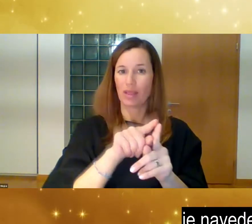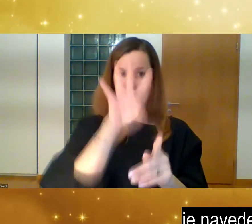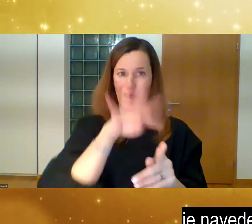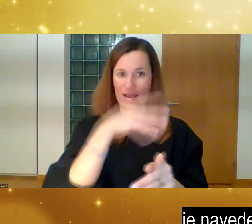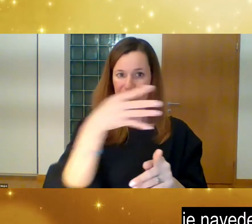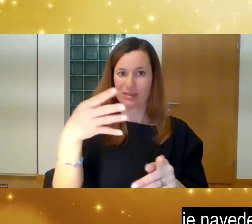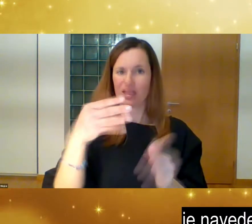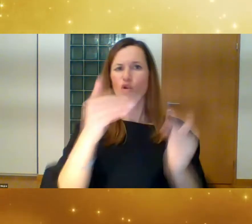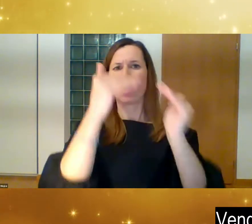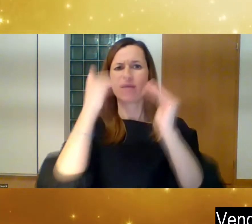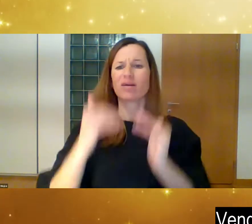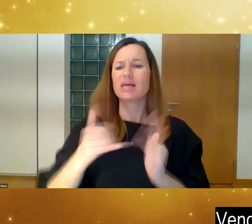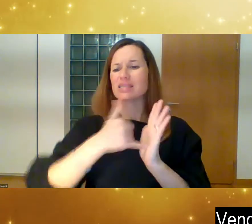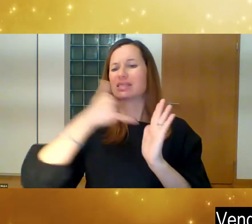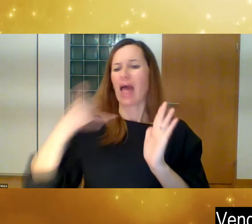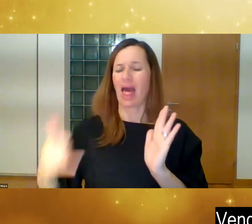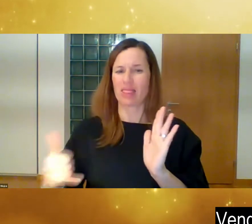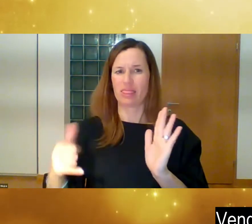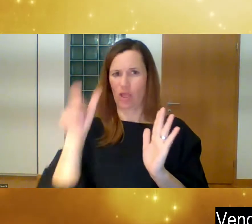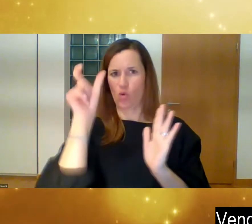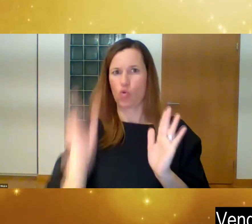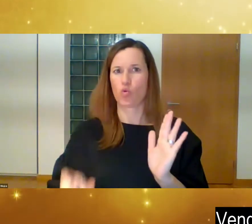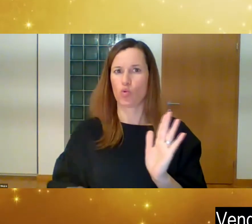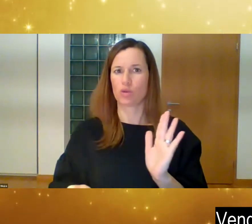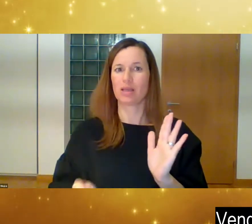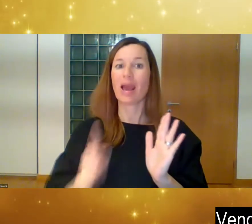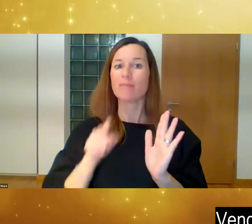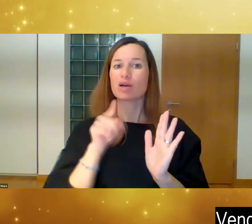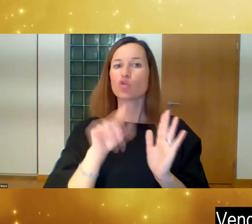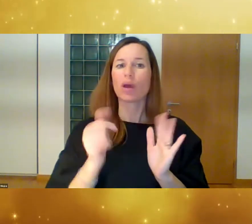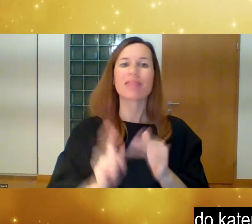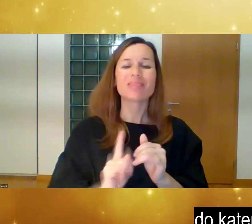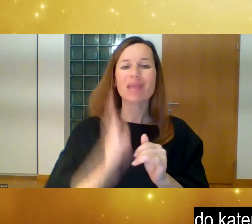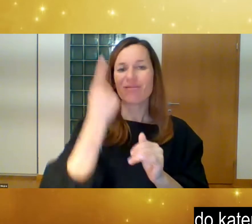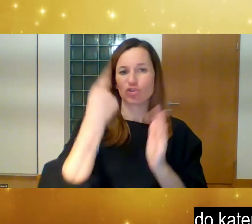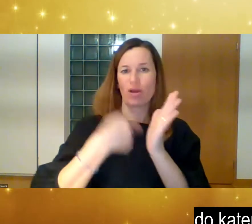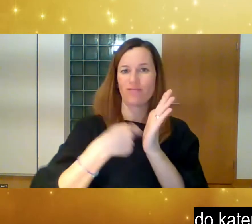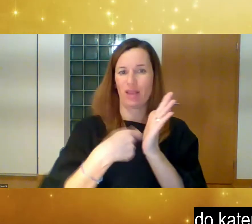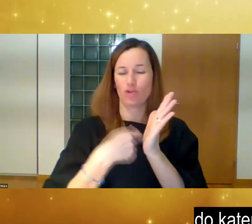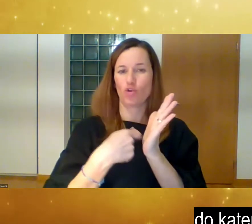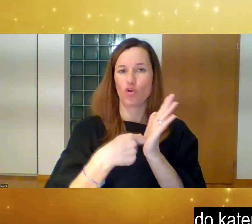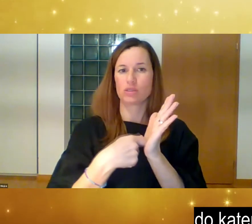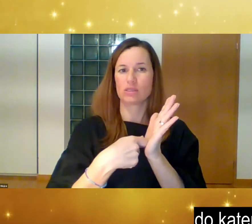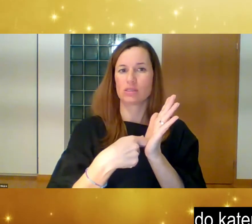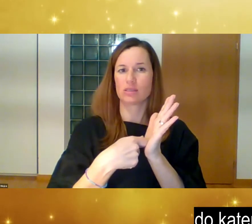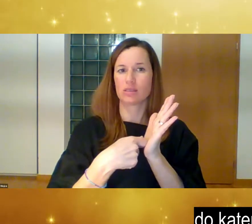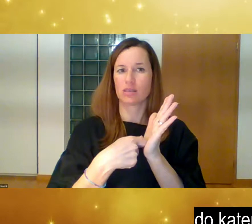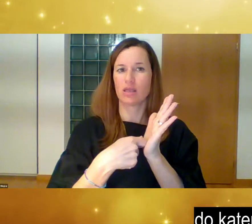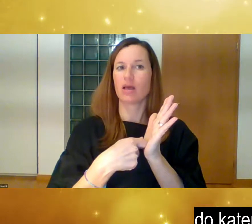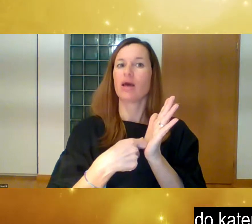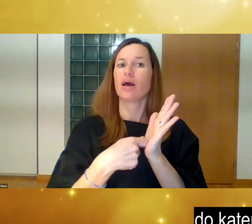zadnji koloni. Vendar pa je to najvišja vrednost, do katere pravzaprav se